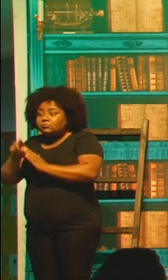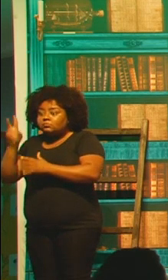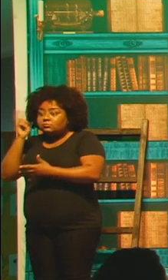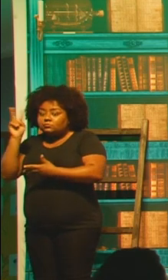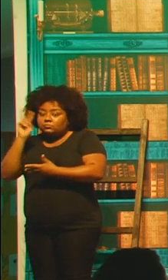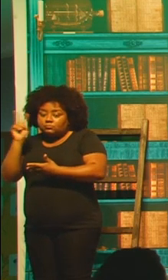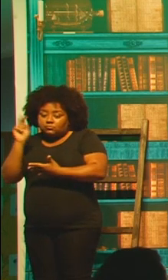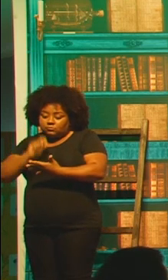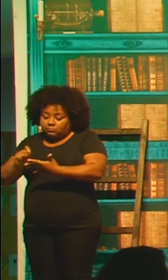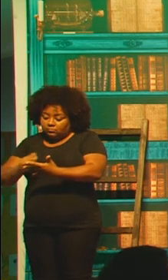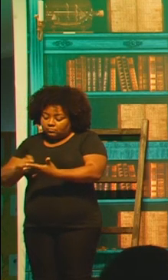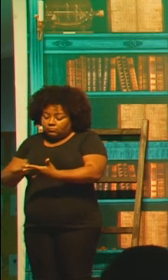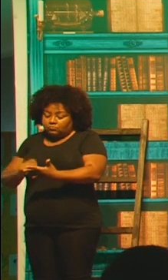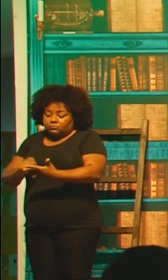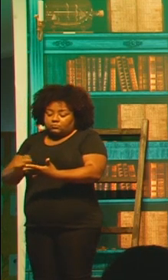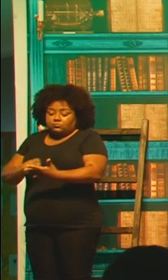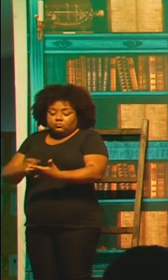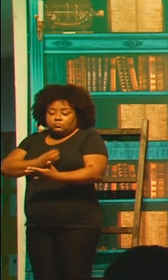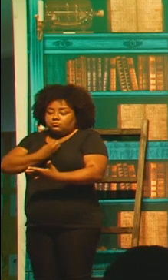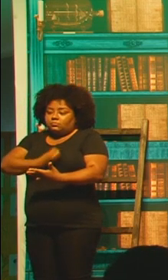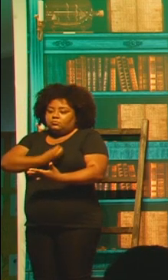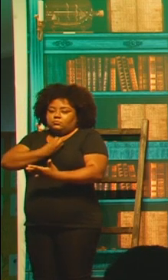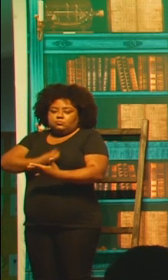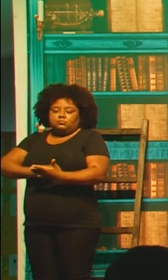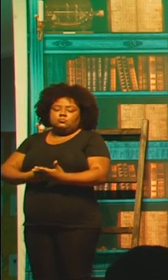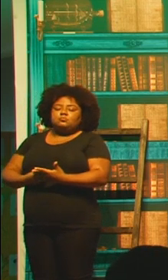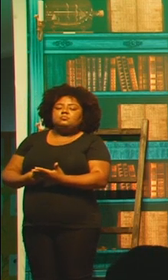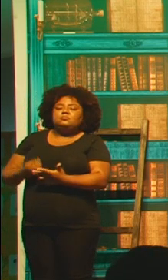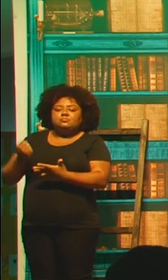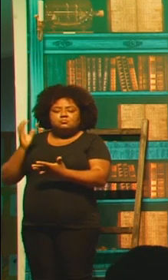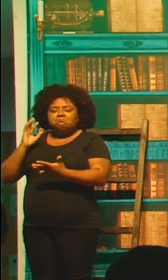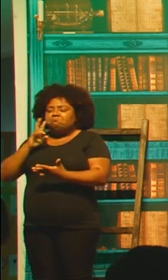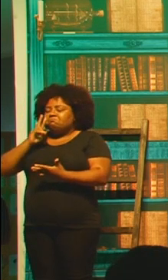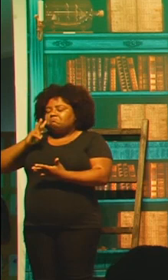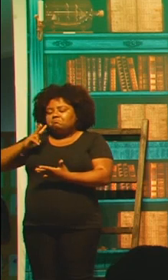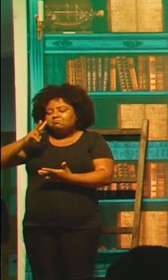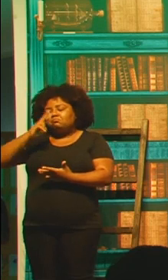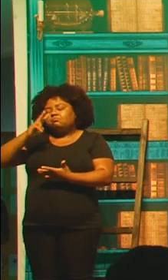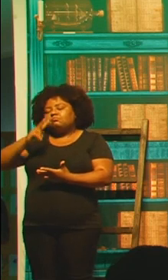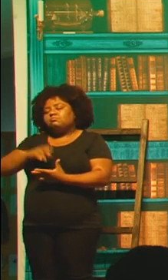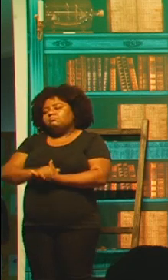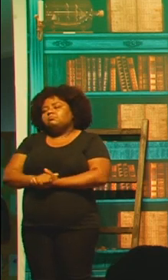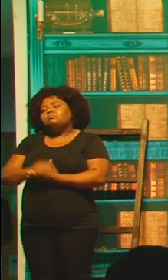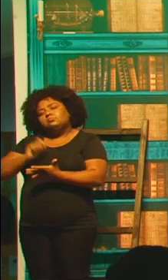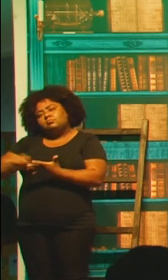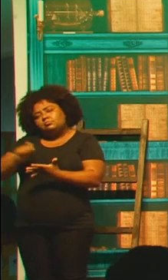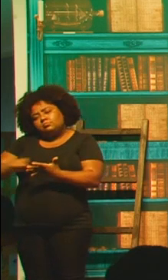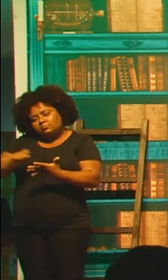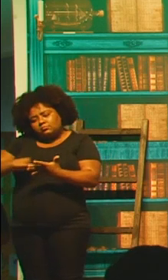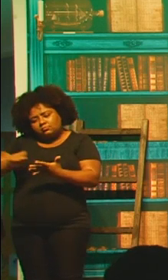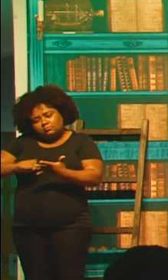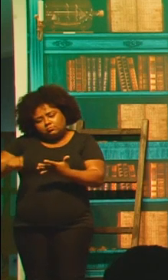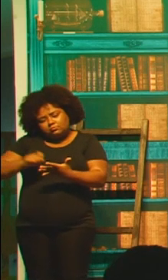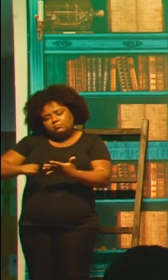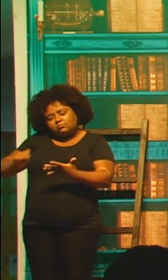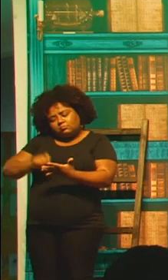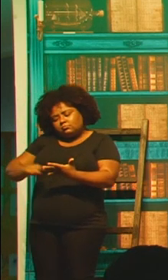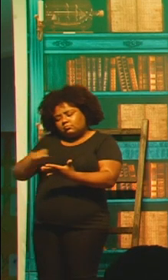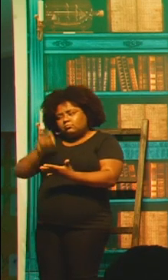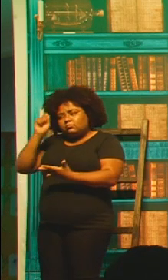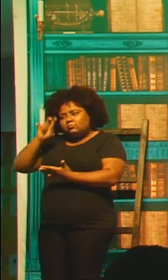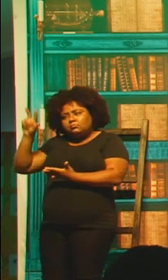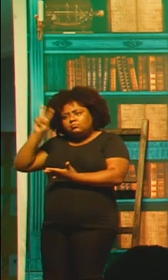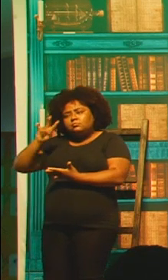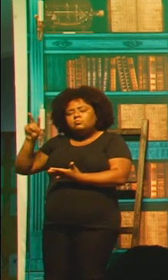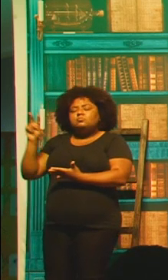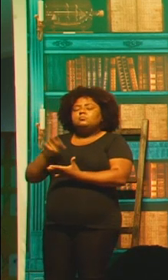E pedindo para ser contada. Então, foi uma coisa muito forte. E eu escrevi há algum tempo a história.